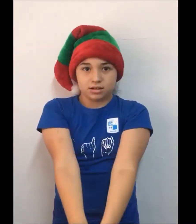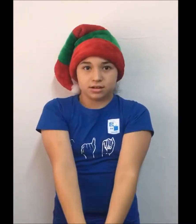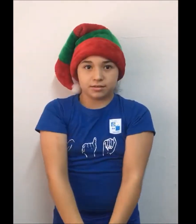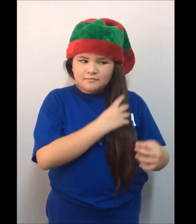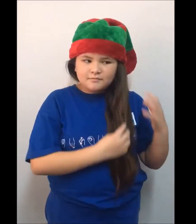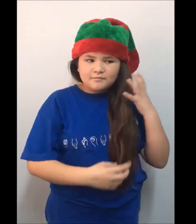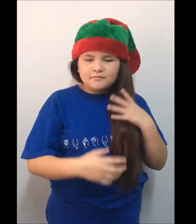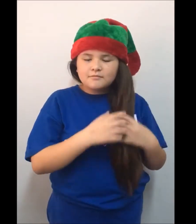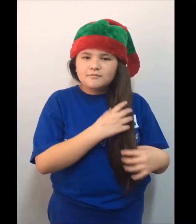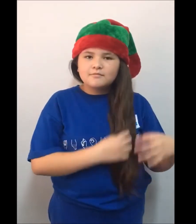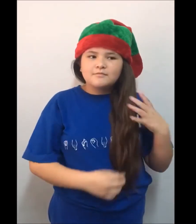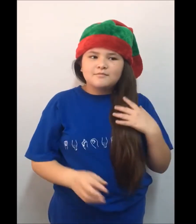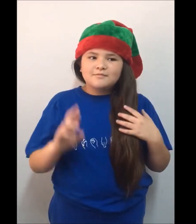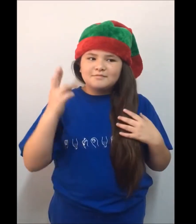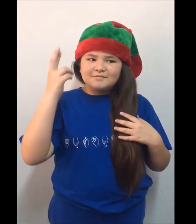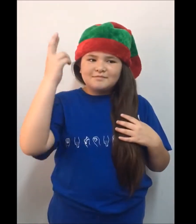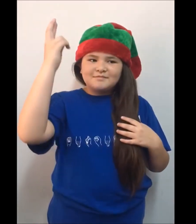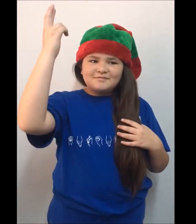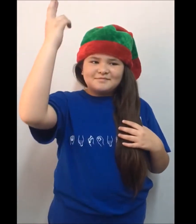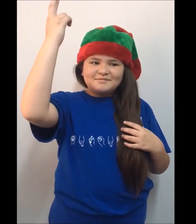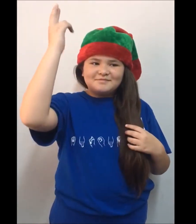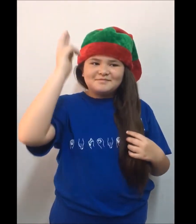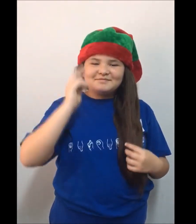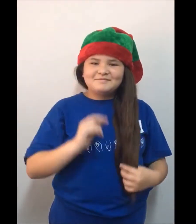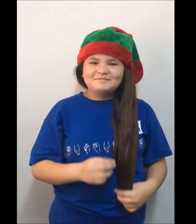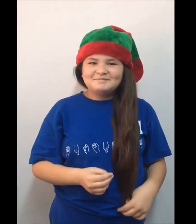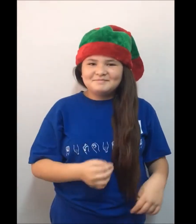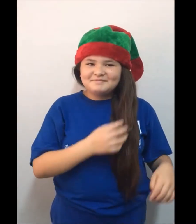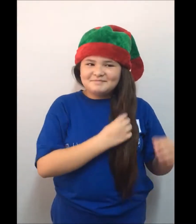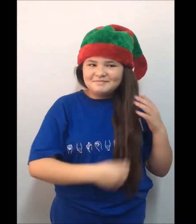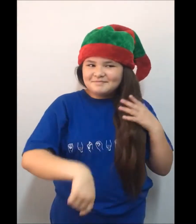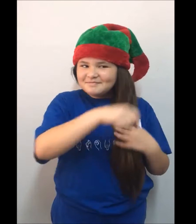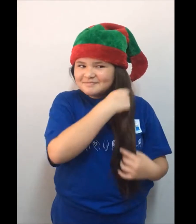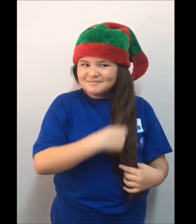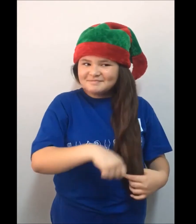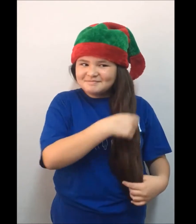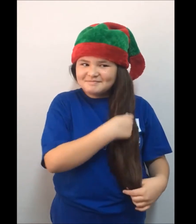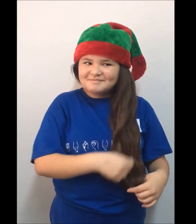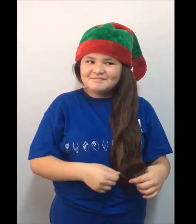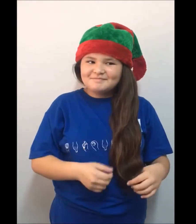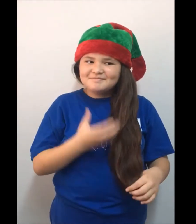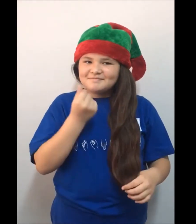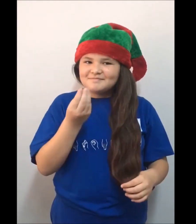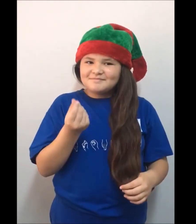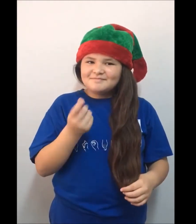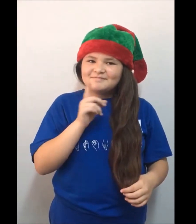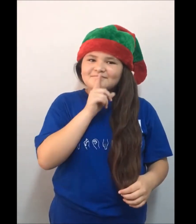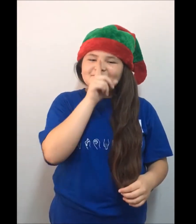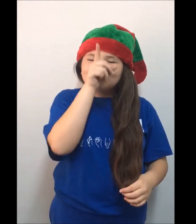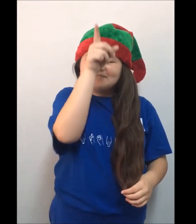Los cabellos son de oro Y el peinado es plata